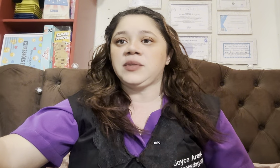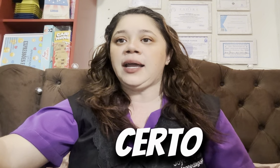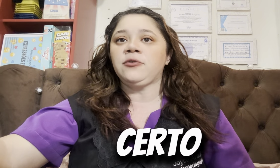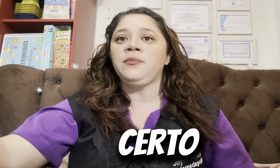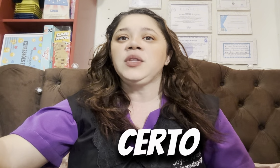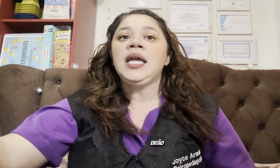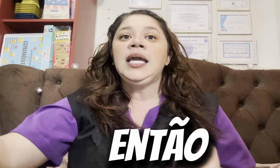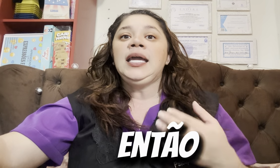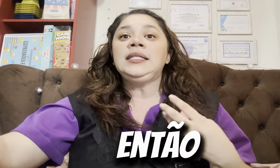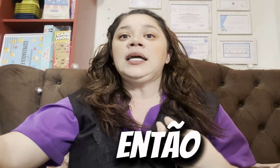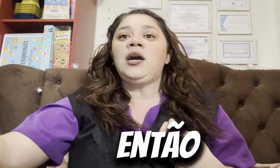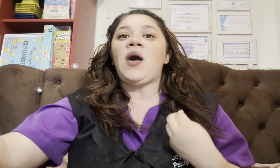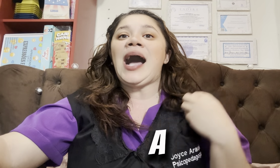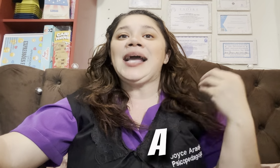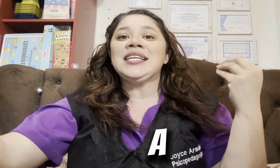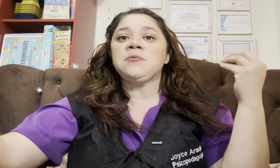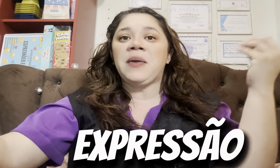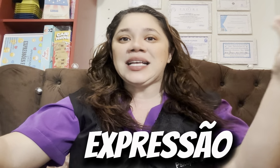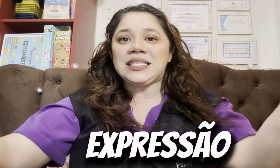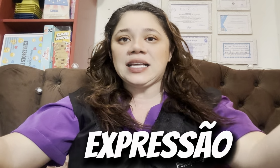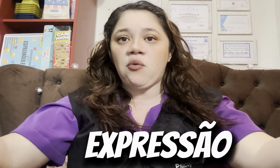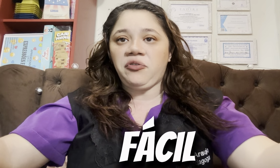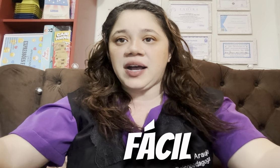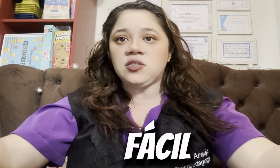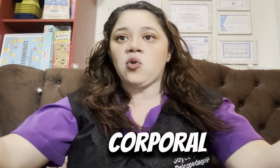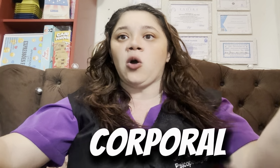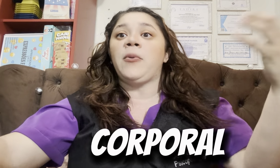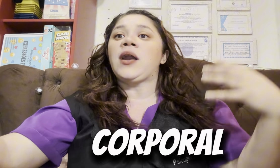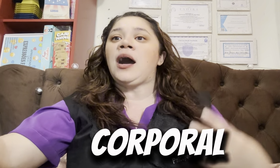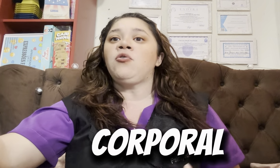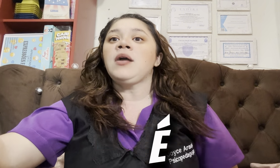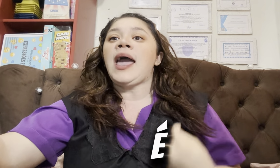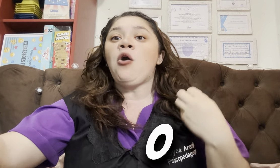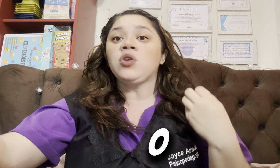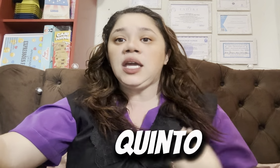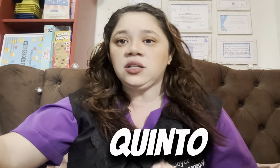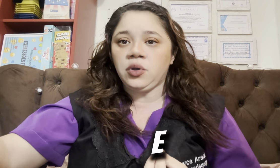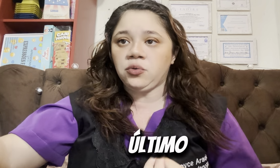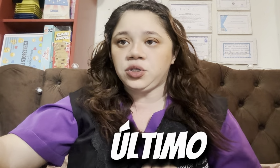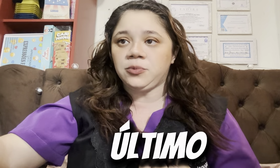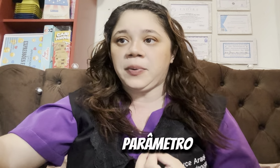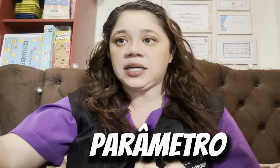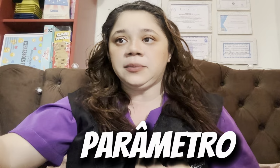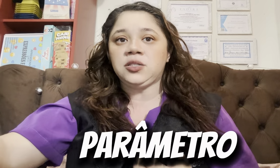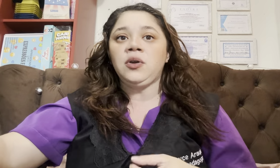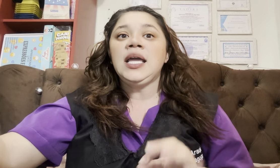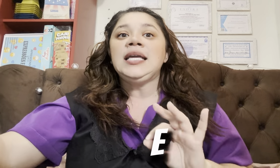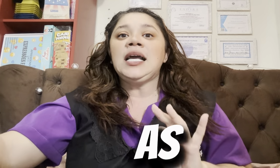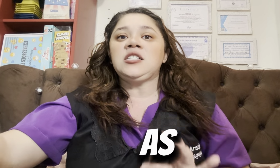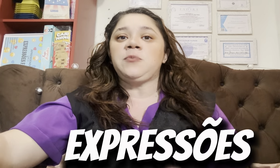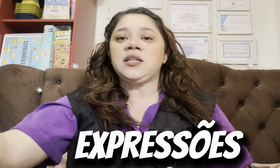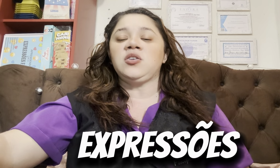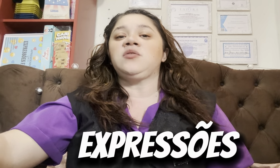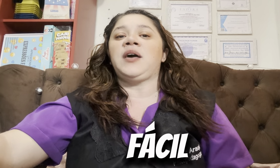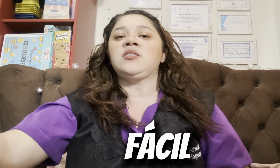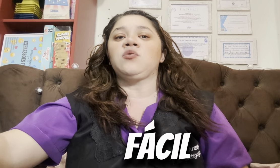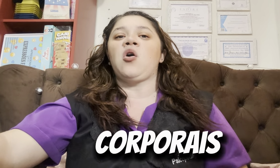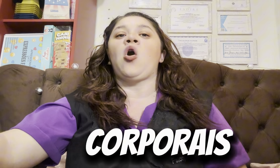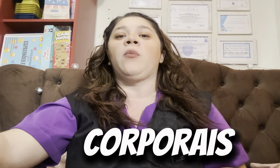certo? Então, a expressão fácil-corporal é o quinto e último parâmetro, e as expressões